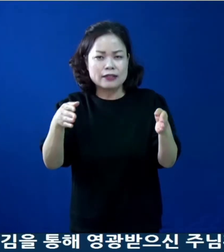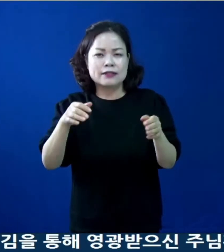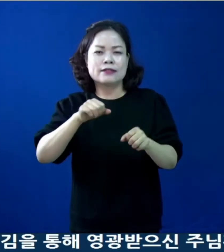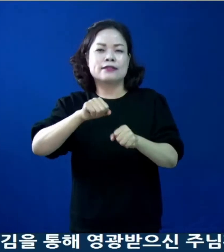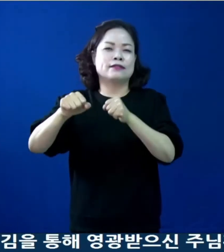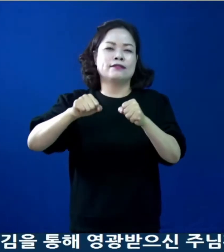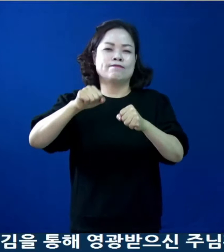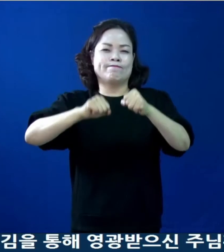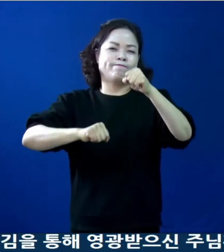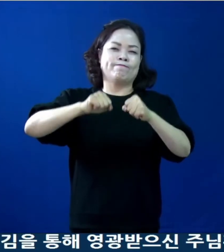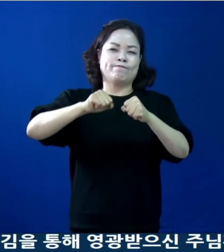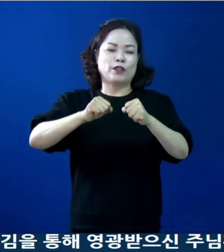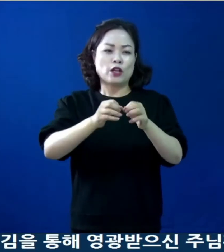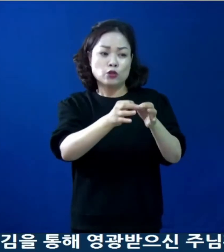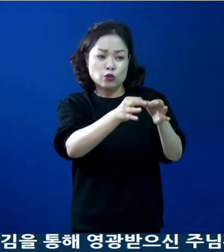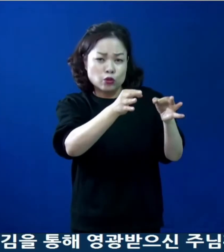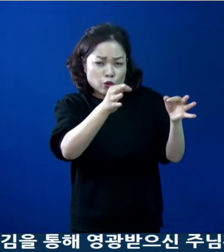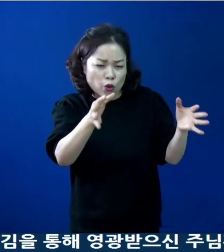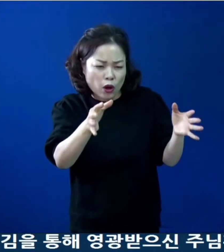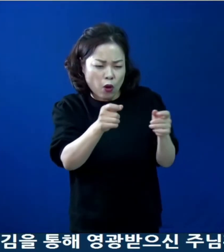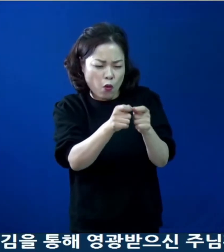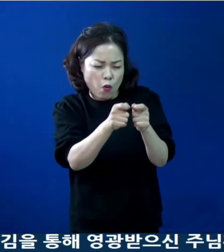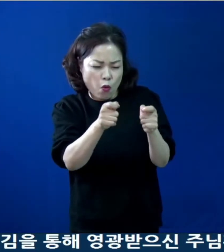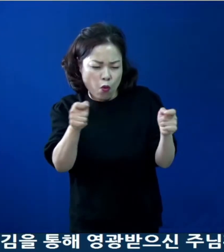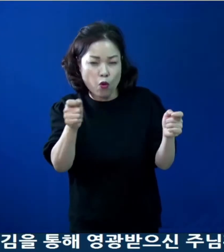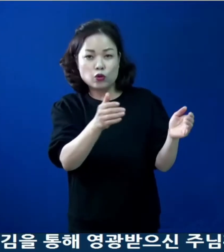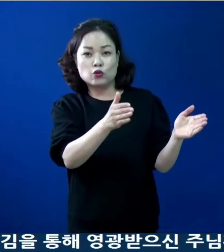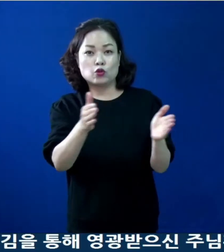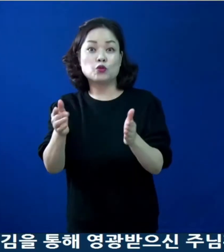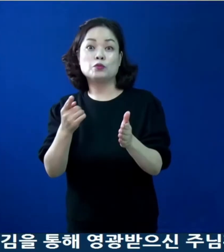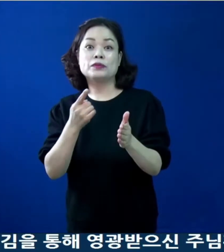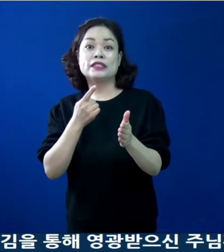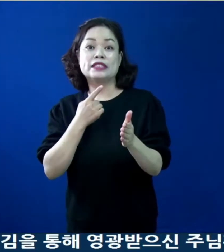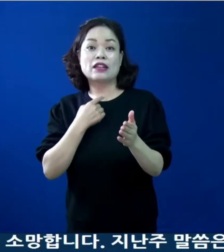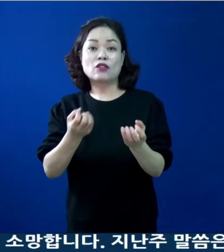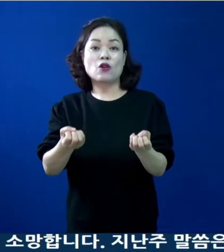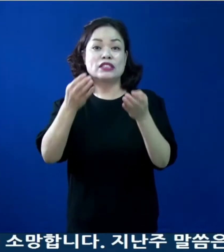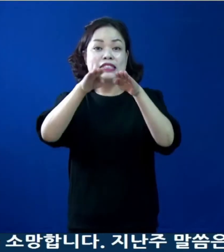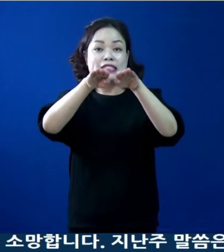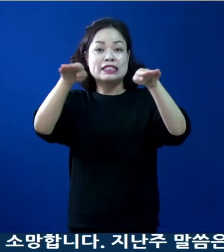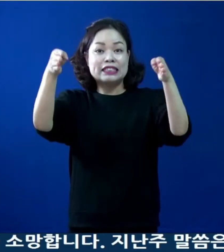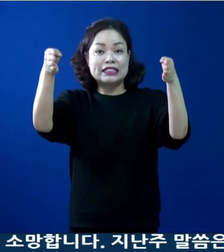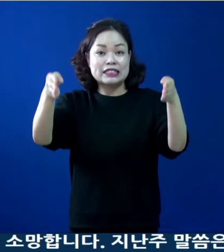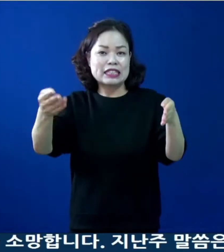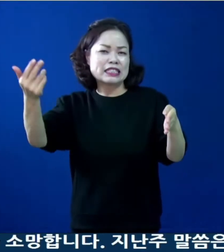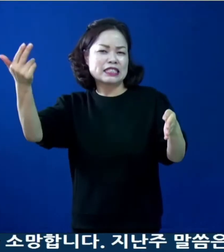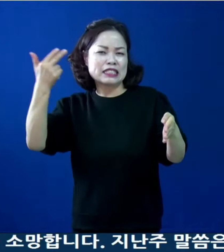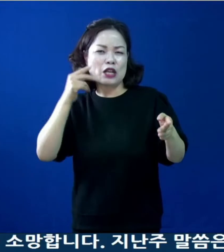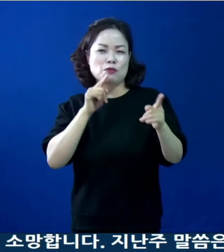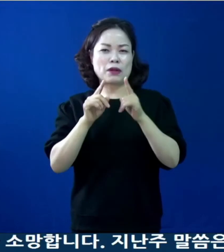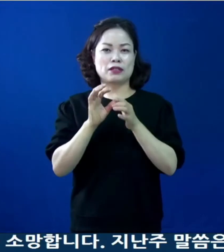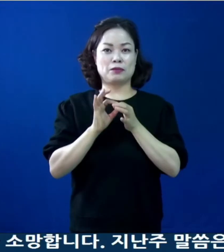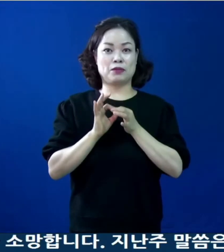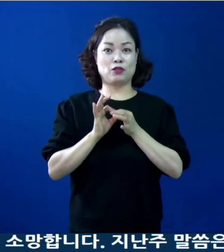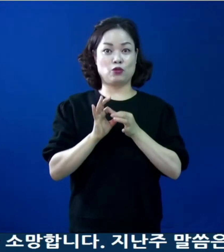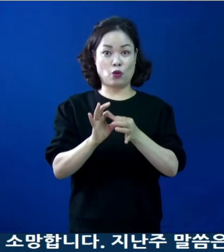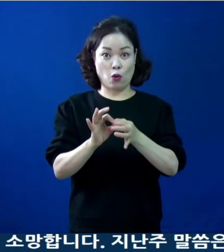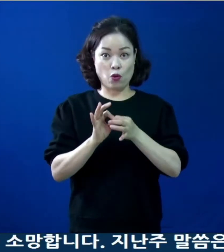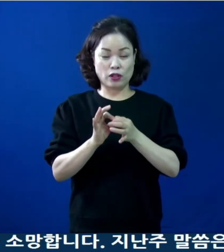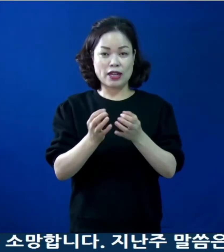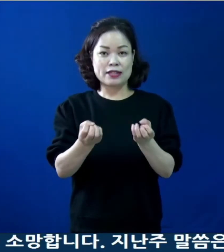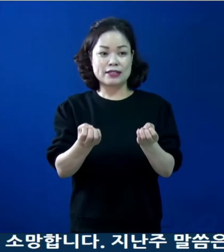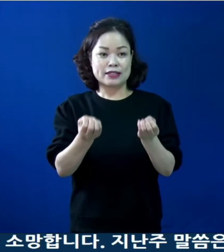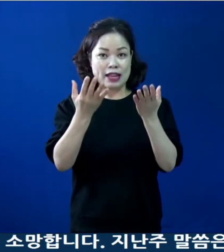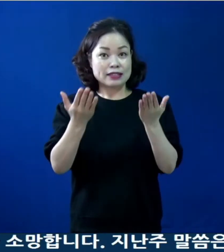시작했기 때문이죠. 그동안 오랫동안 준비되었던 제단이 지난 주일 말씀을 통해서 이제